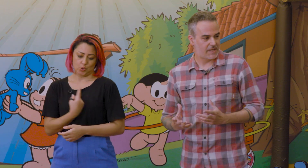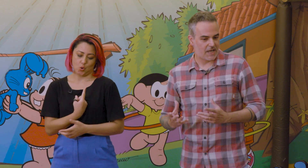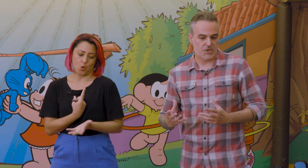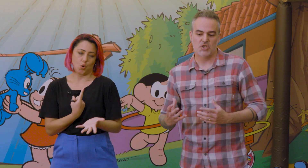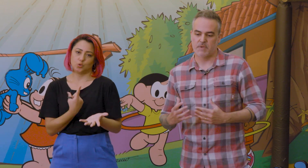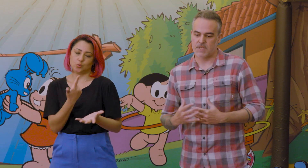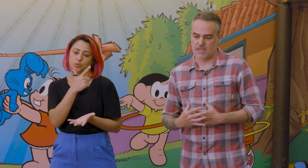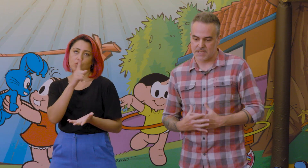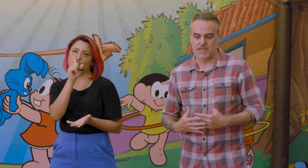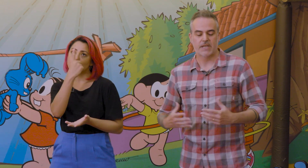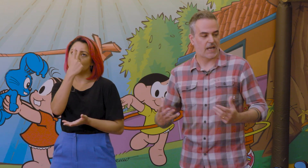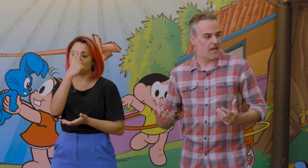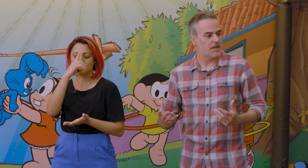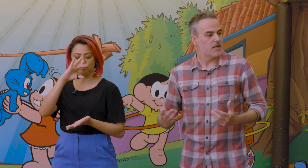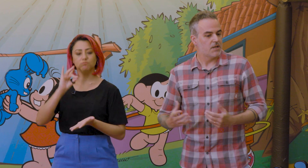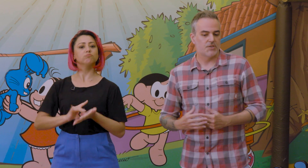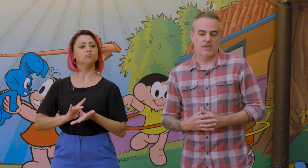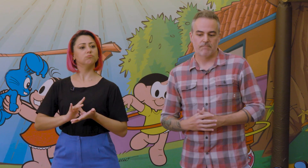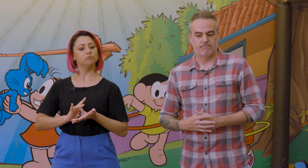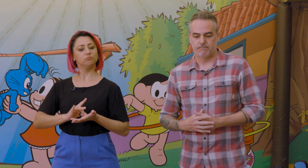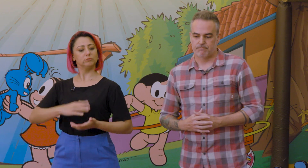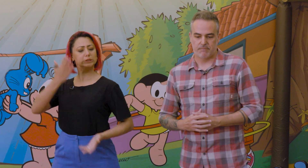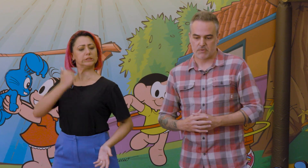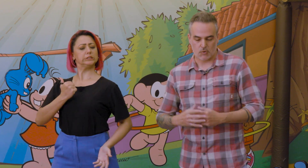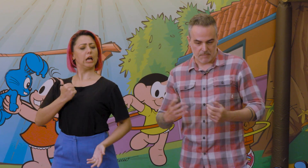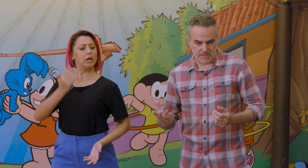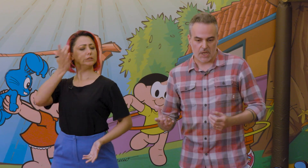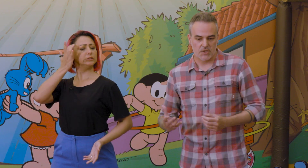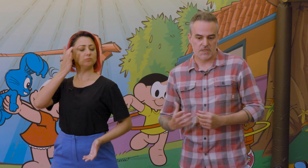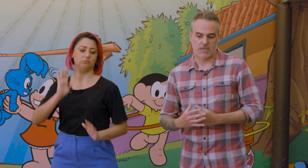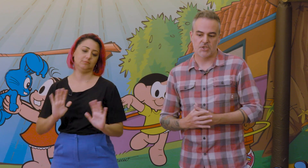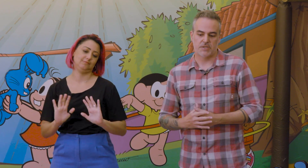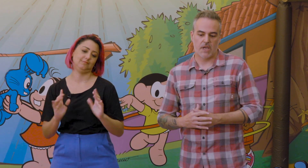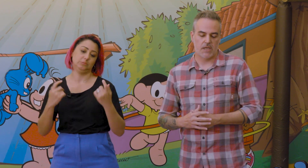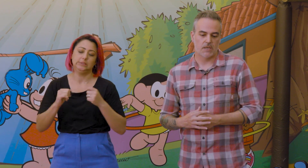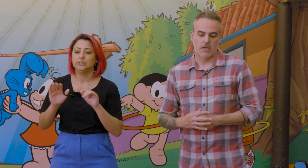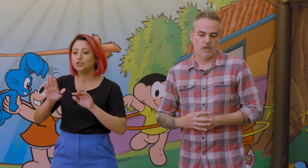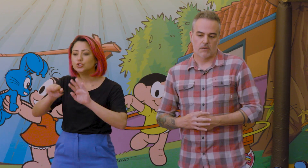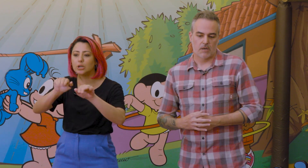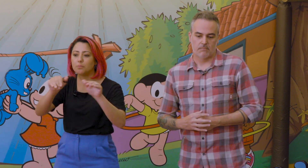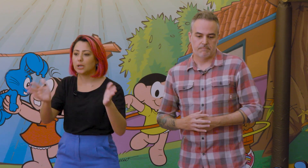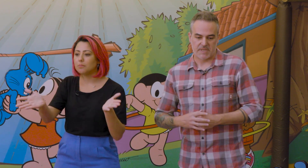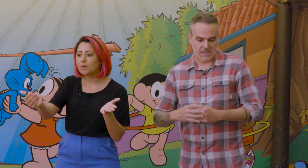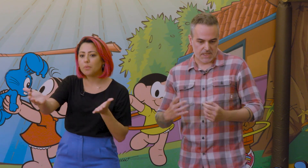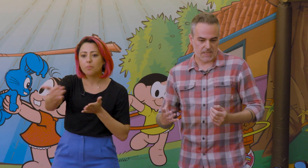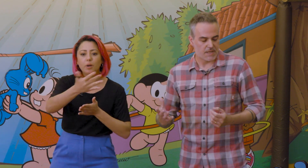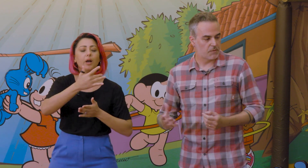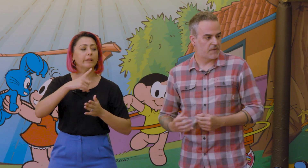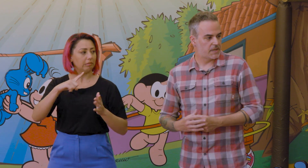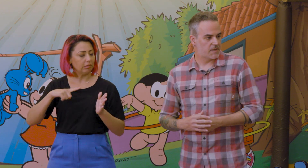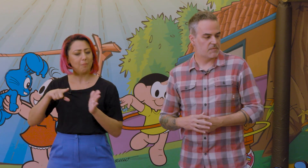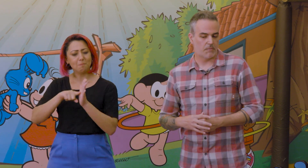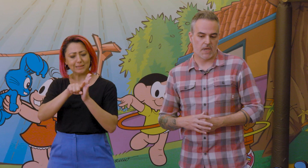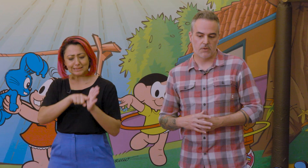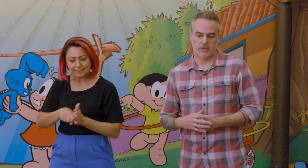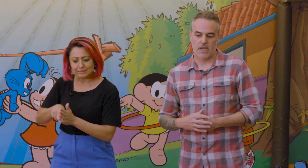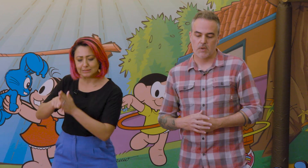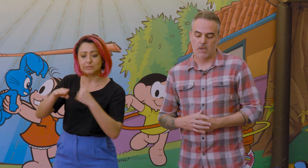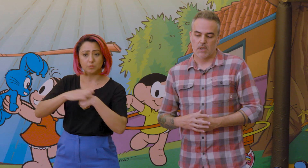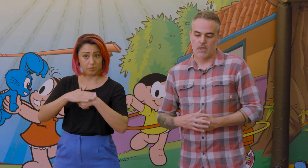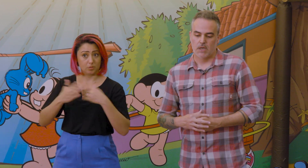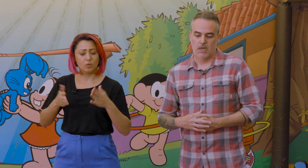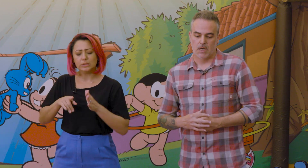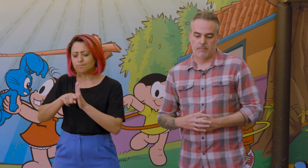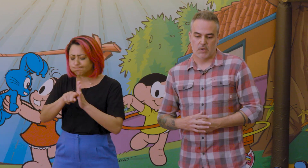de uma verdade, a gente precisa se cercar de pessoas competentes, a gente tem pesquisa sendo feita nesse momento,